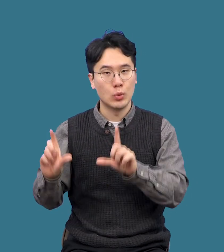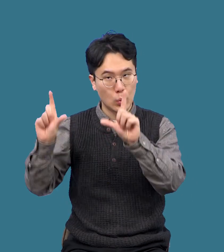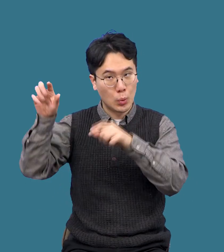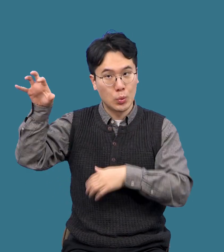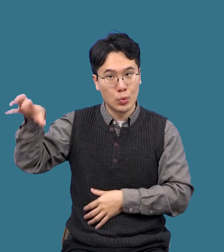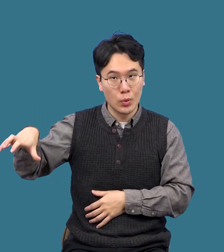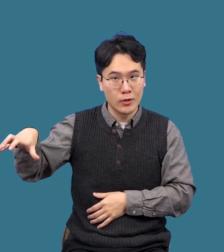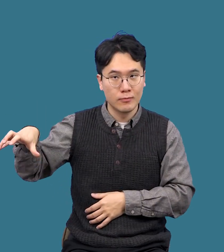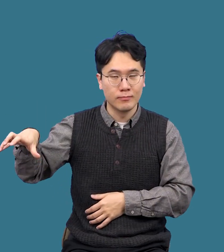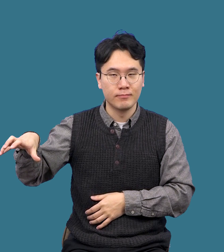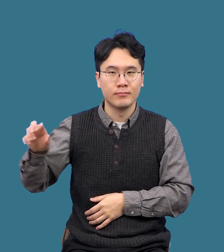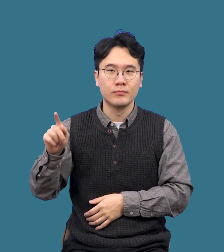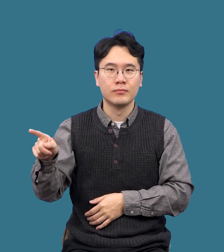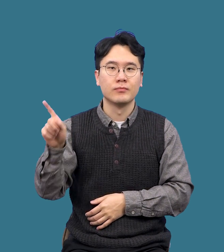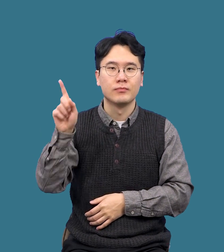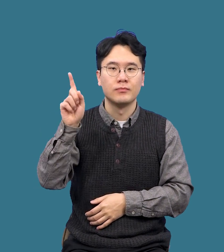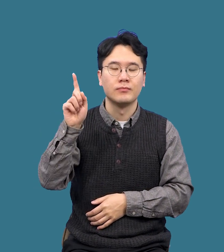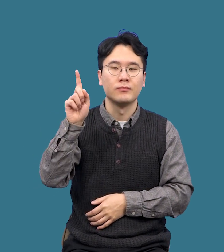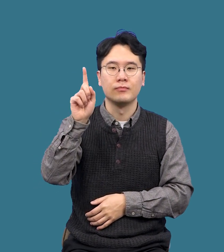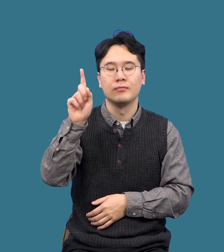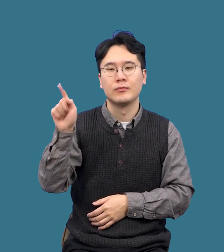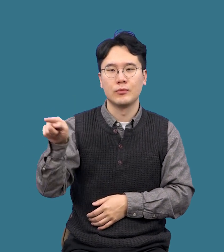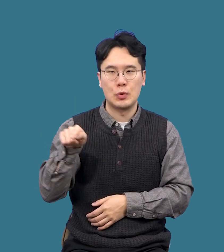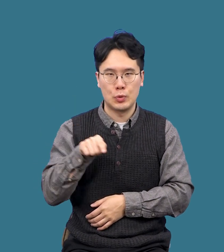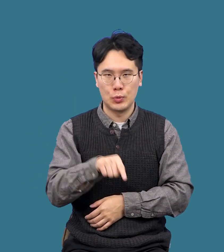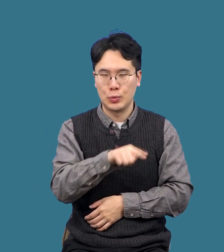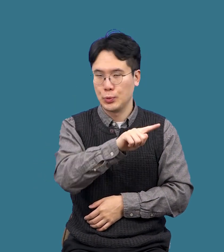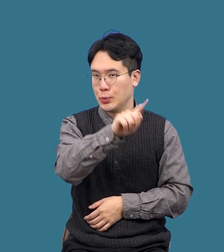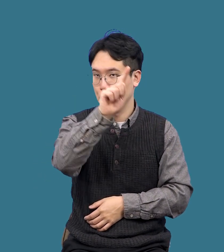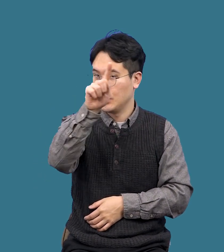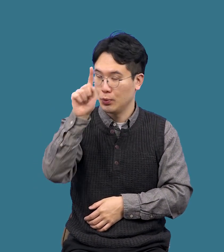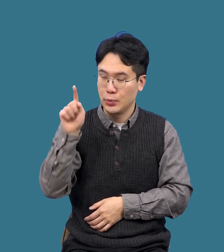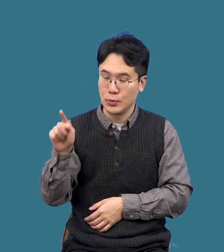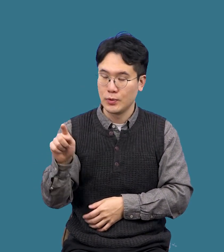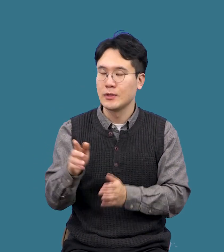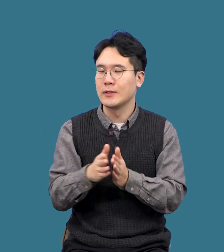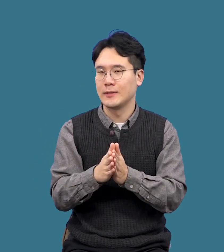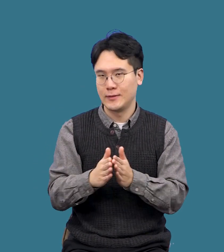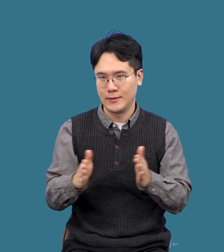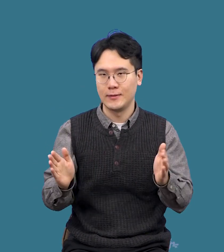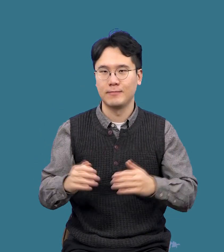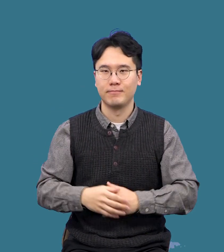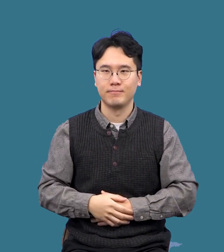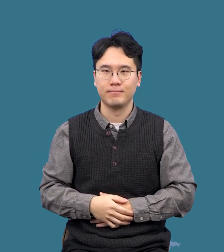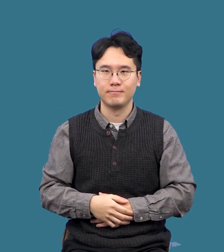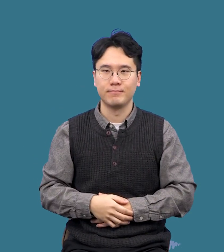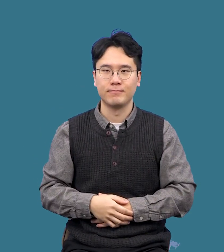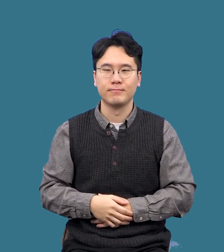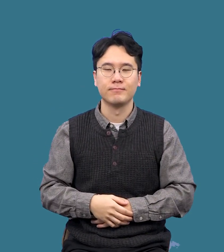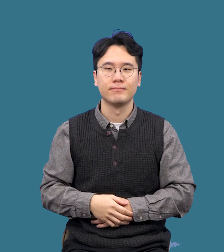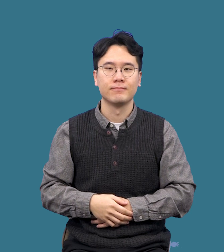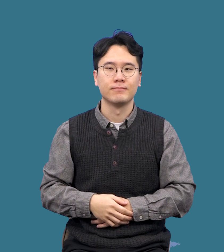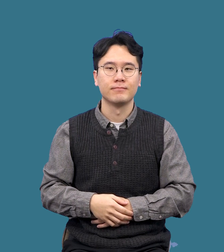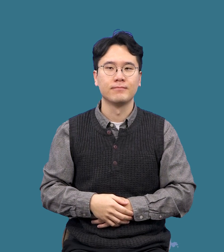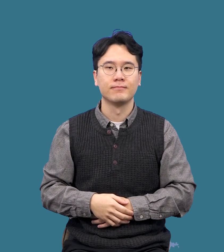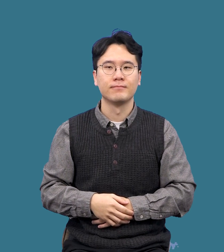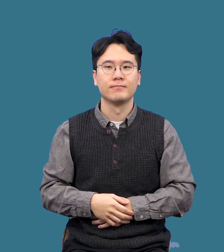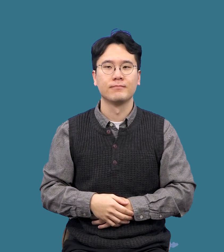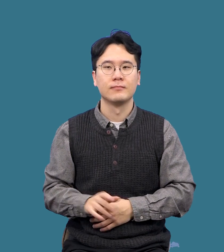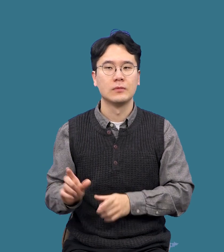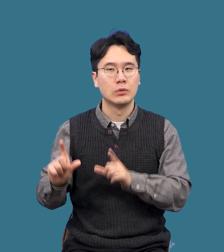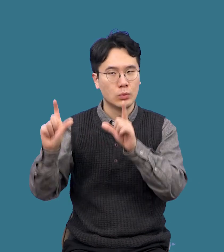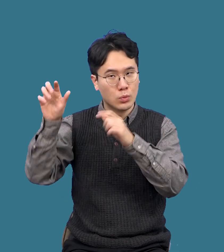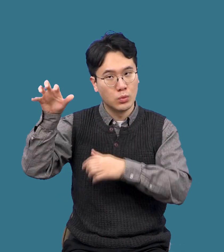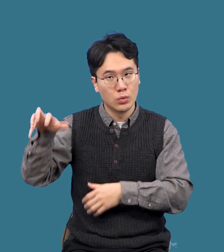시계바늘로 돌아가면서 해돋는 동쪽에서 시작해서 이 동편에 이제 유다